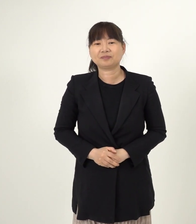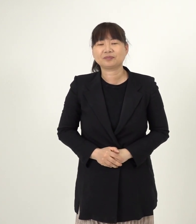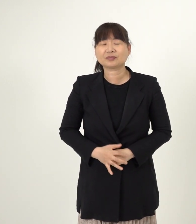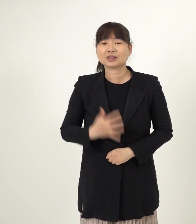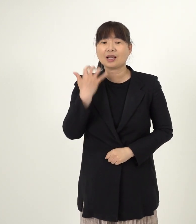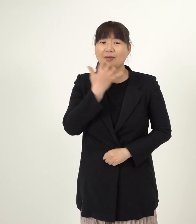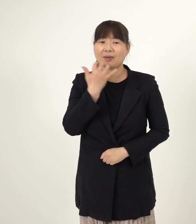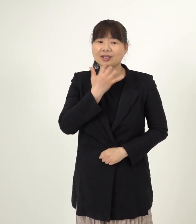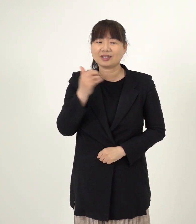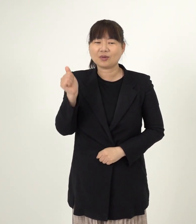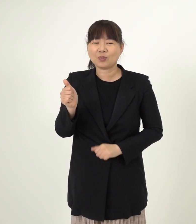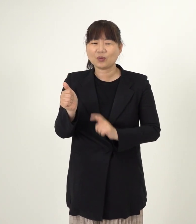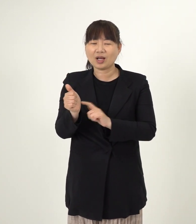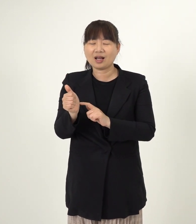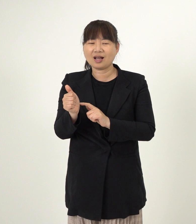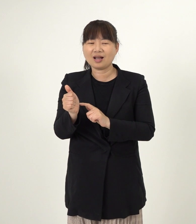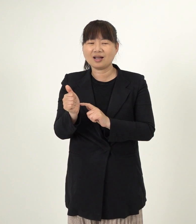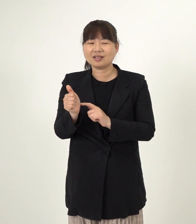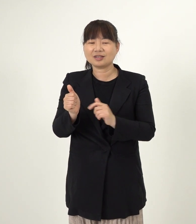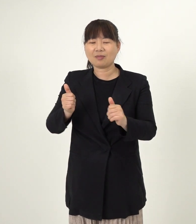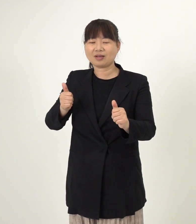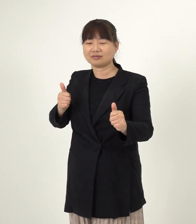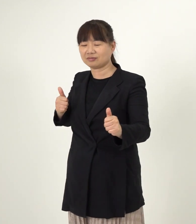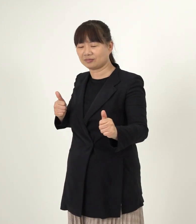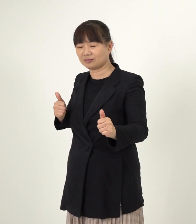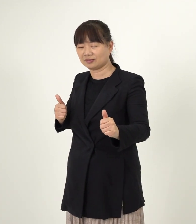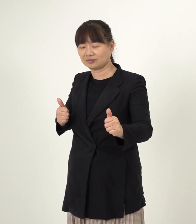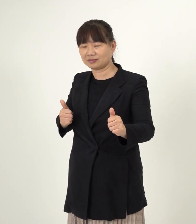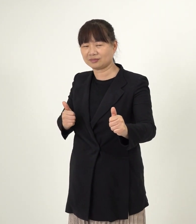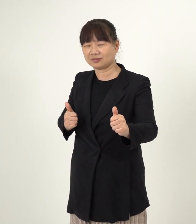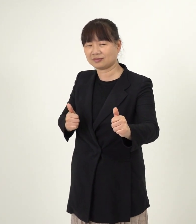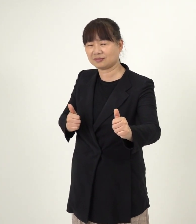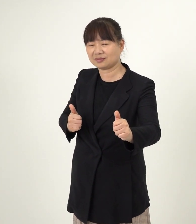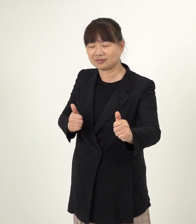베드로가 멀찍이 따라갔어요.